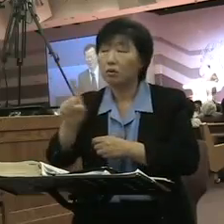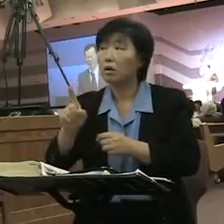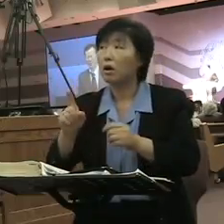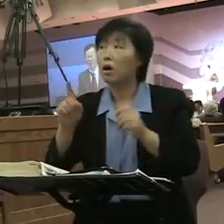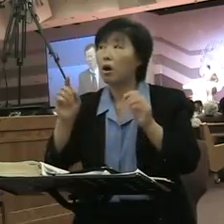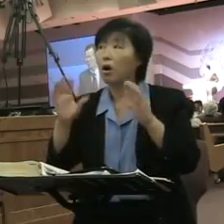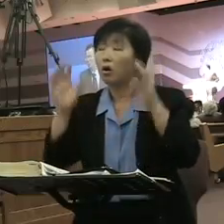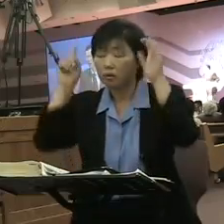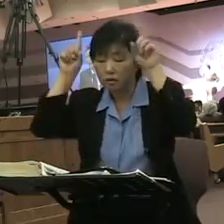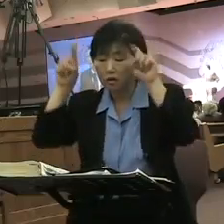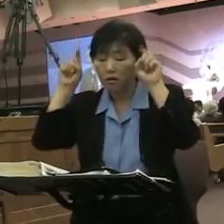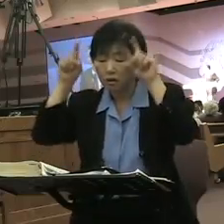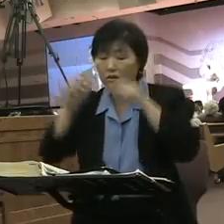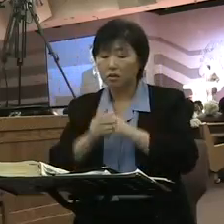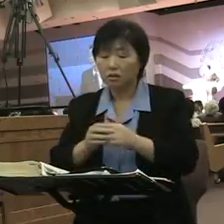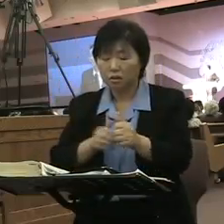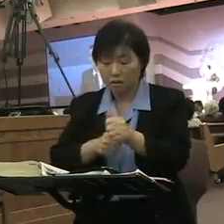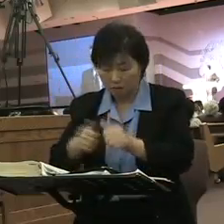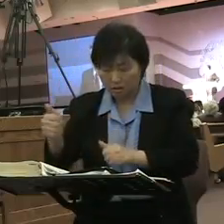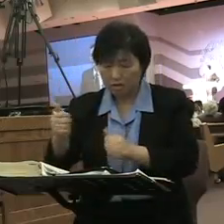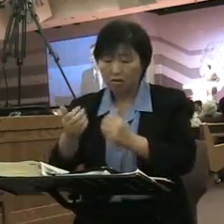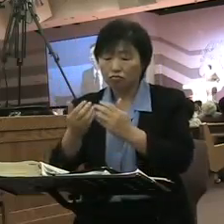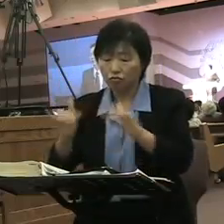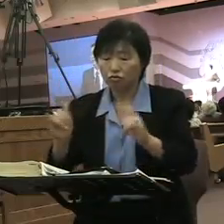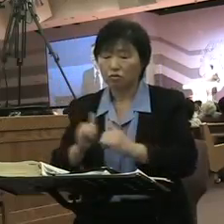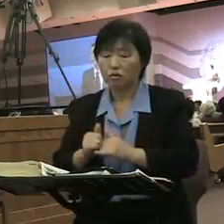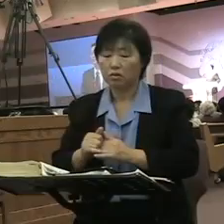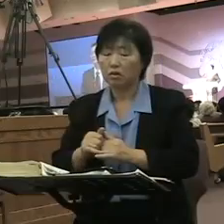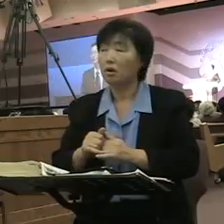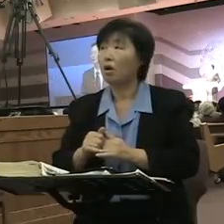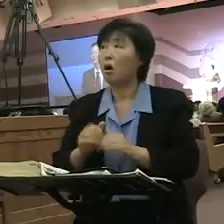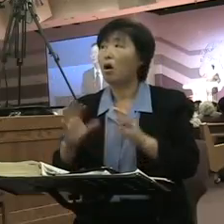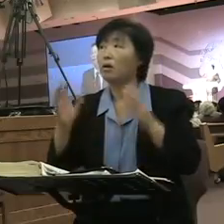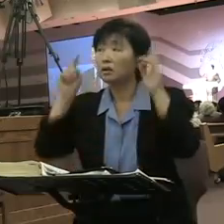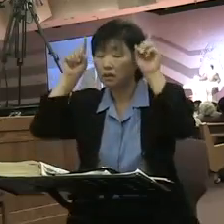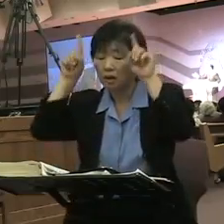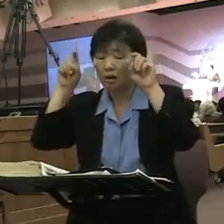양입니까? 승리하신 분입니다. 그 어린 양은